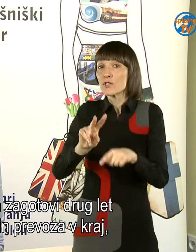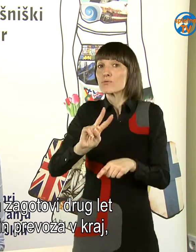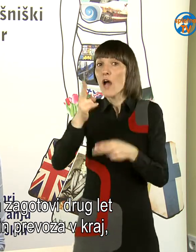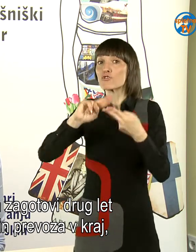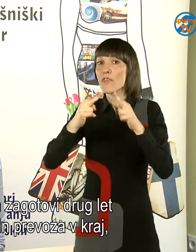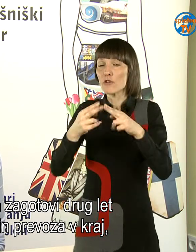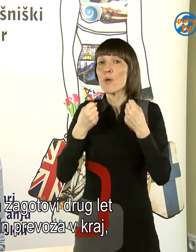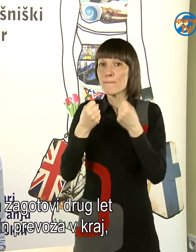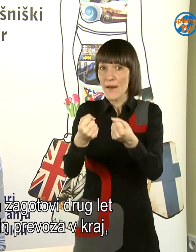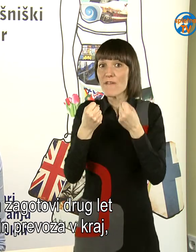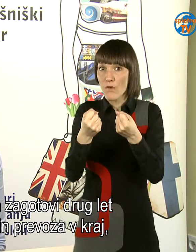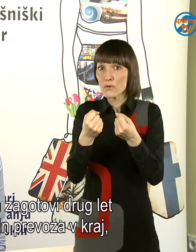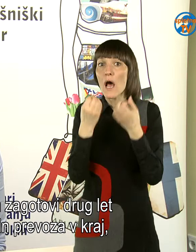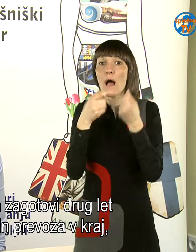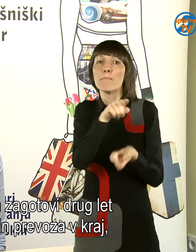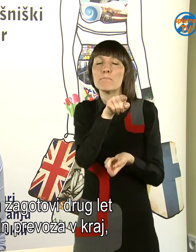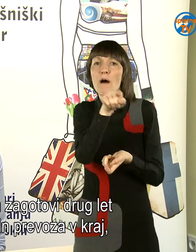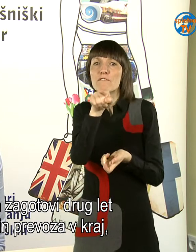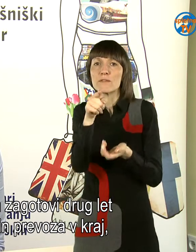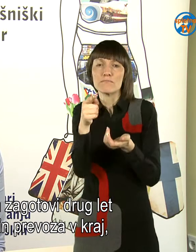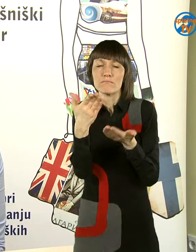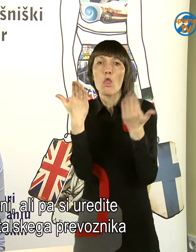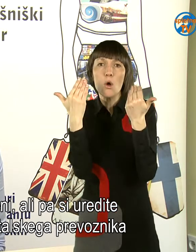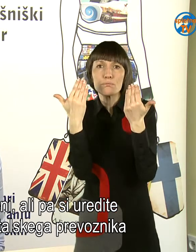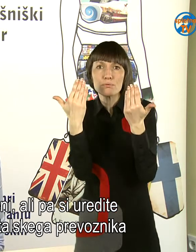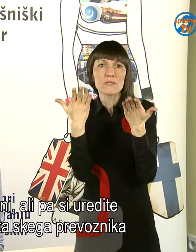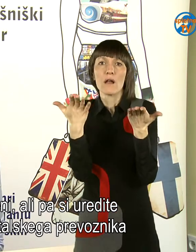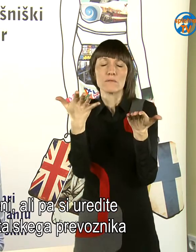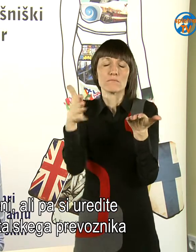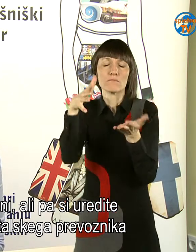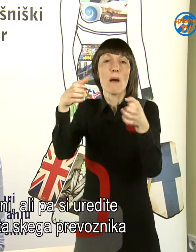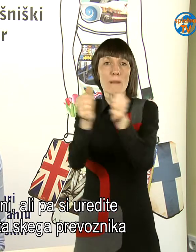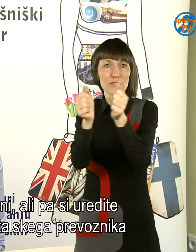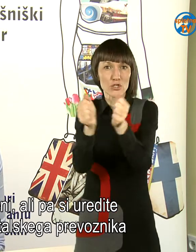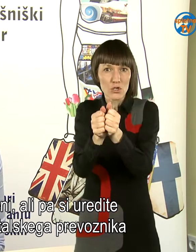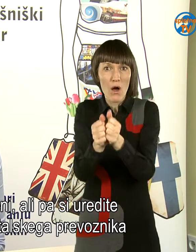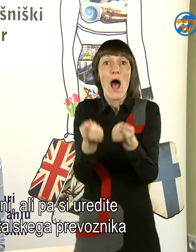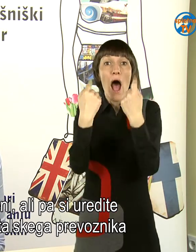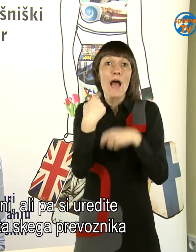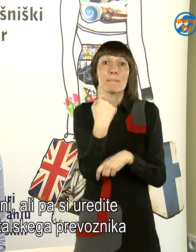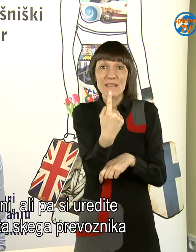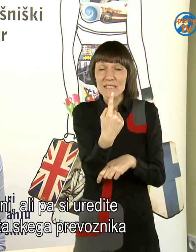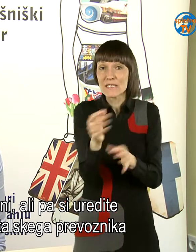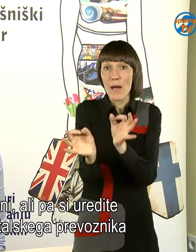oziroma drug način prevoza v kraj, kamor ste namenjeni, ali pa da si